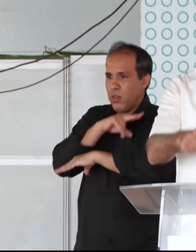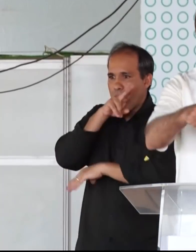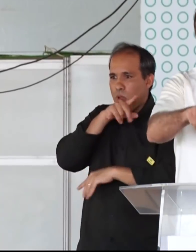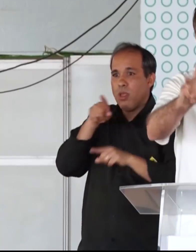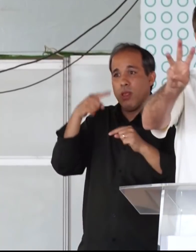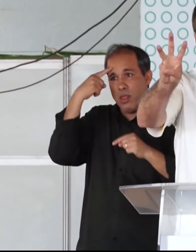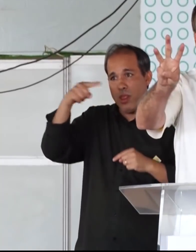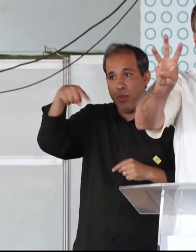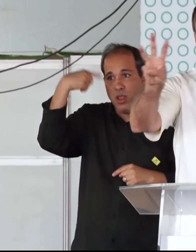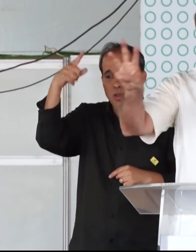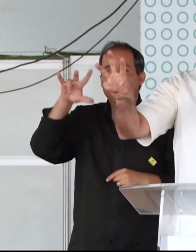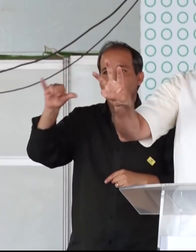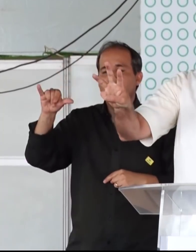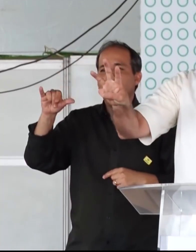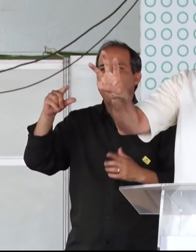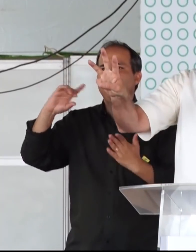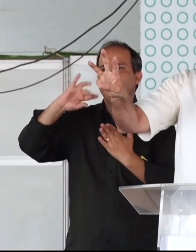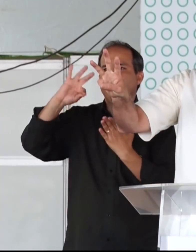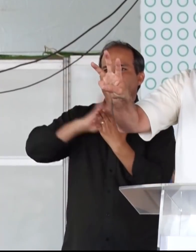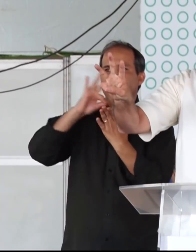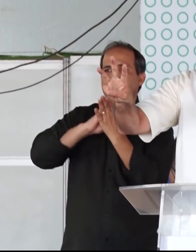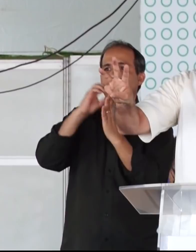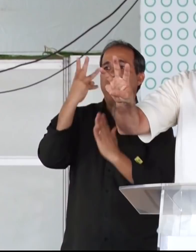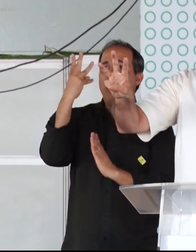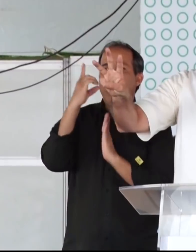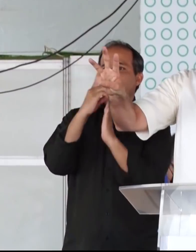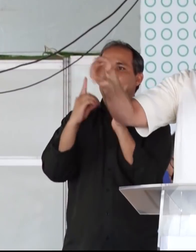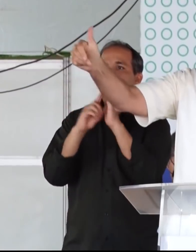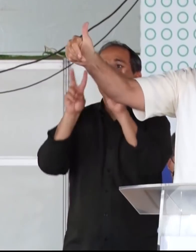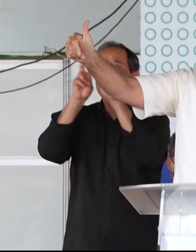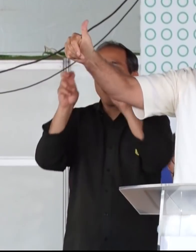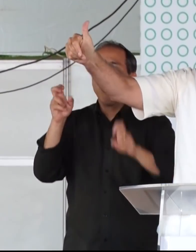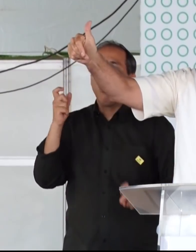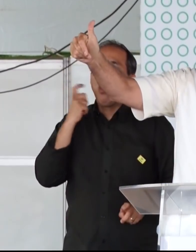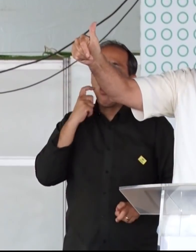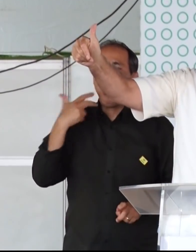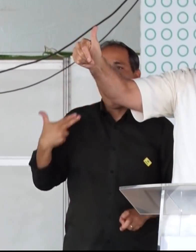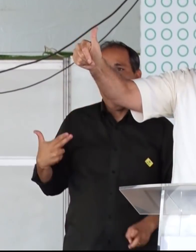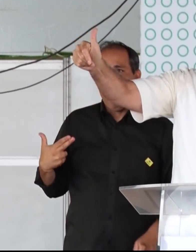Semana que vem vamos baixar mais 3 decretos sobre armas e CAC.